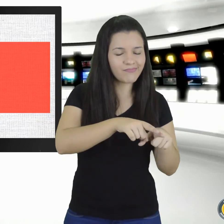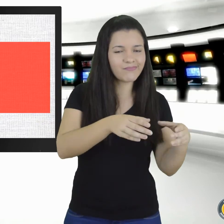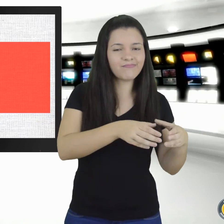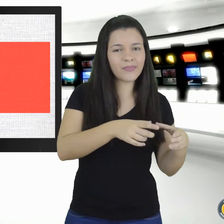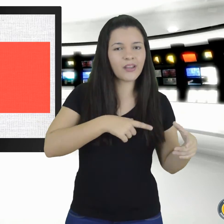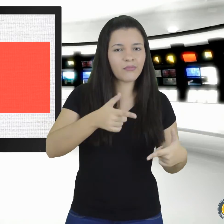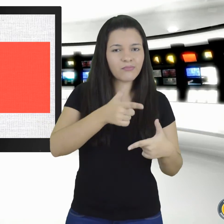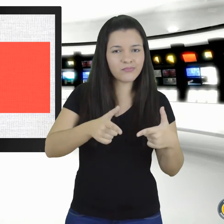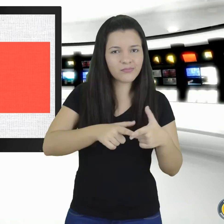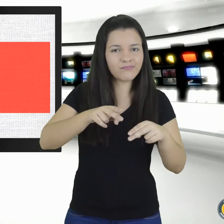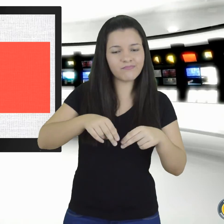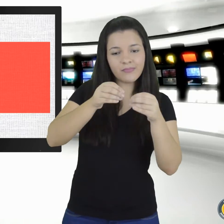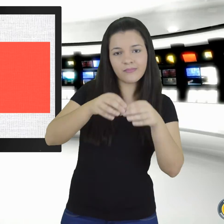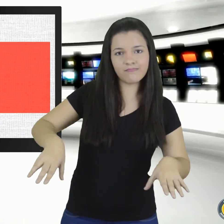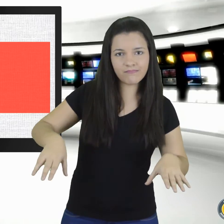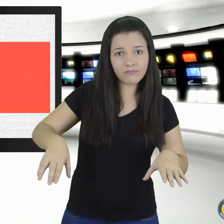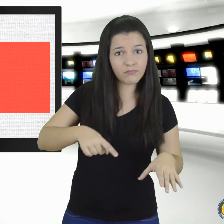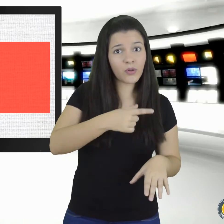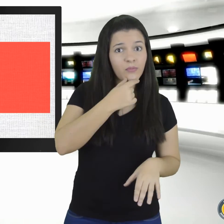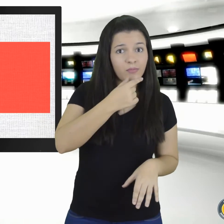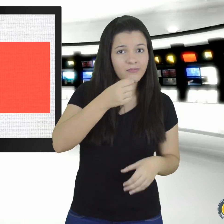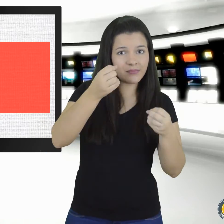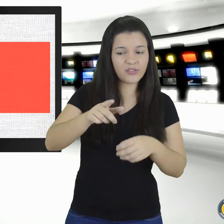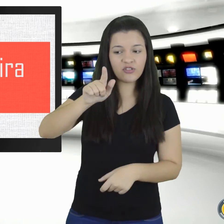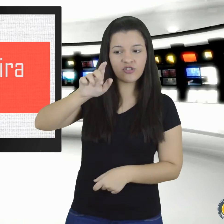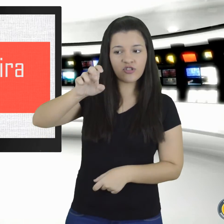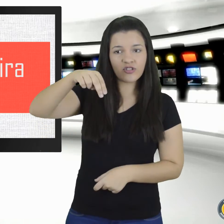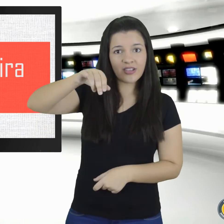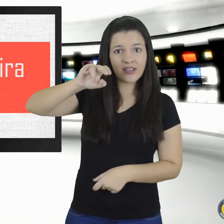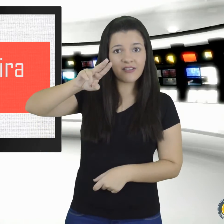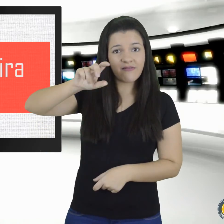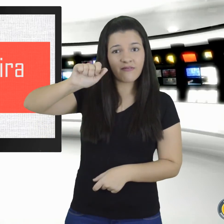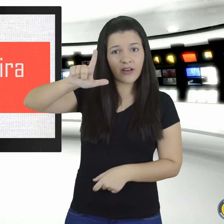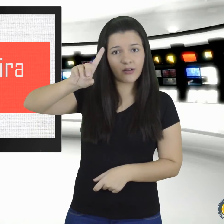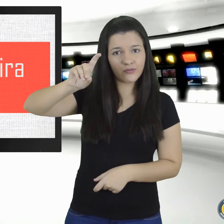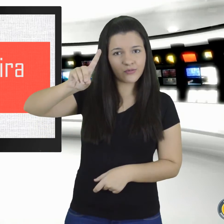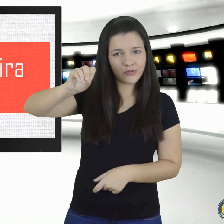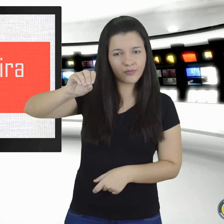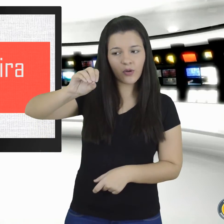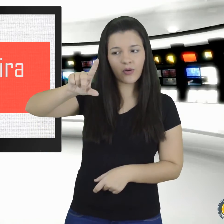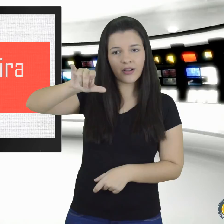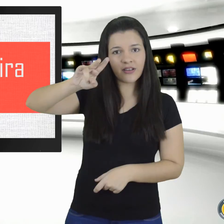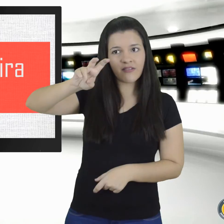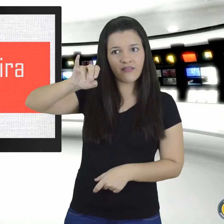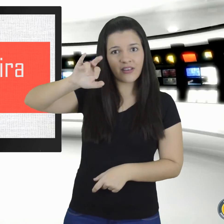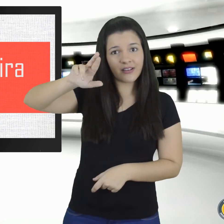segundo Genivaldo Oliveira Sandes, gerente administrativo e financeiro,